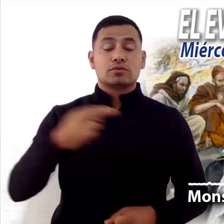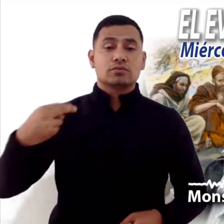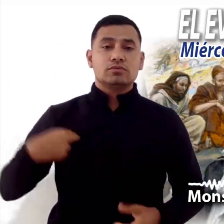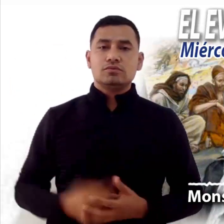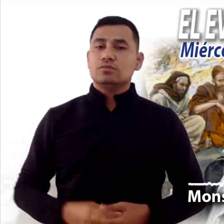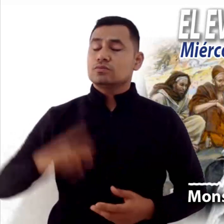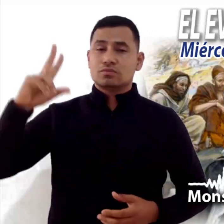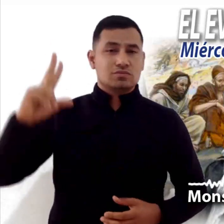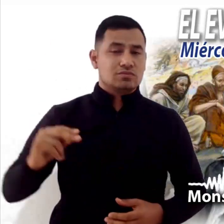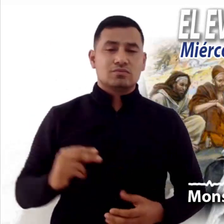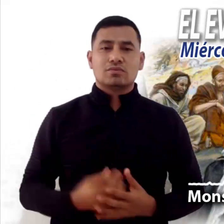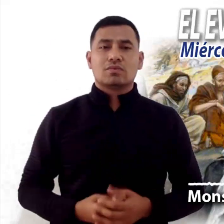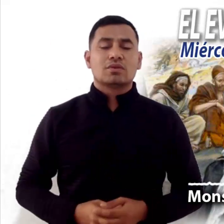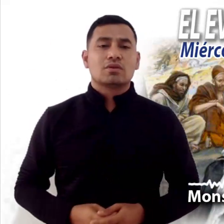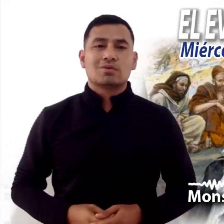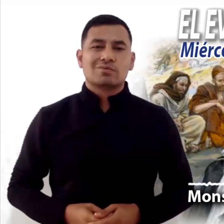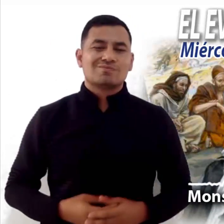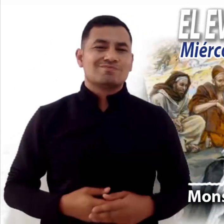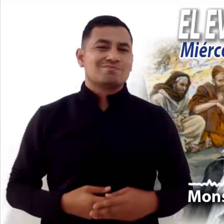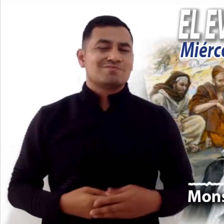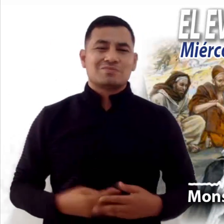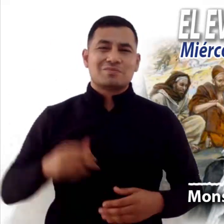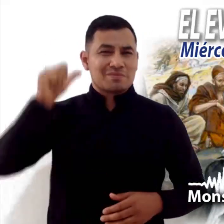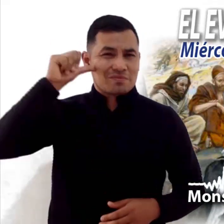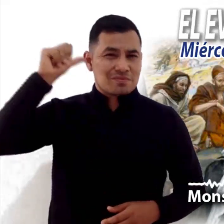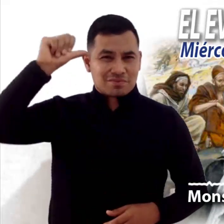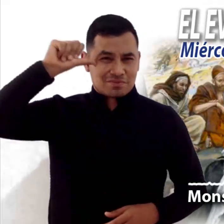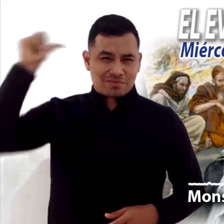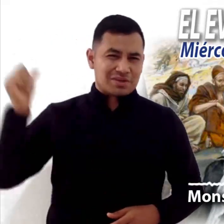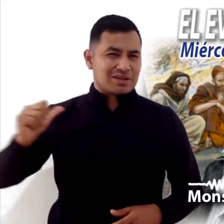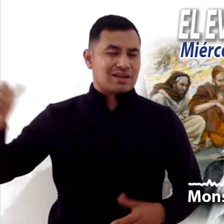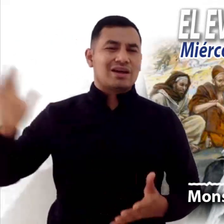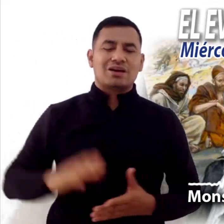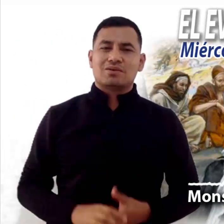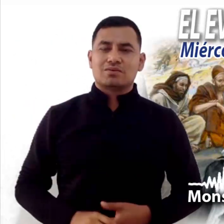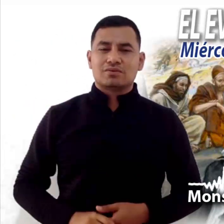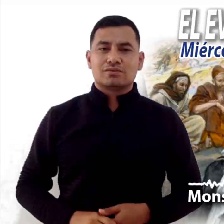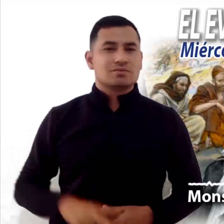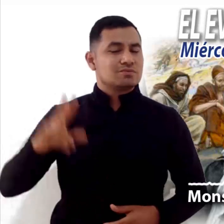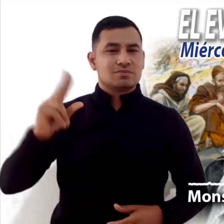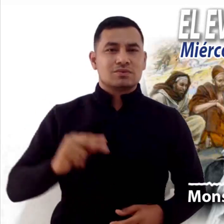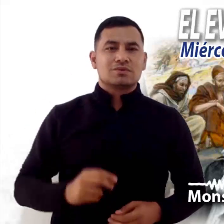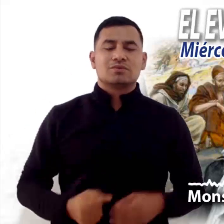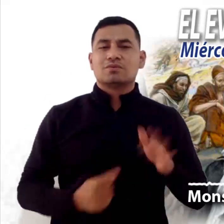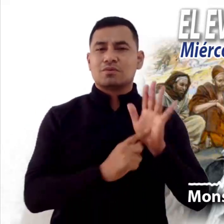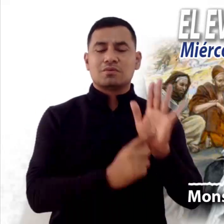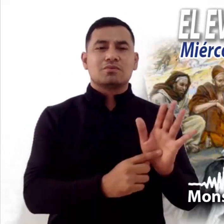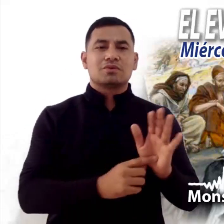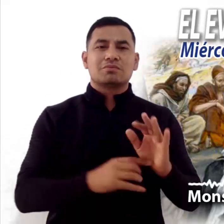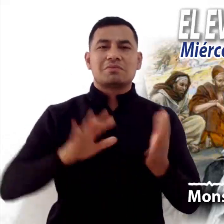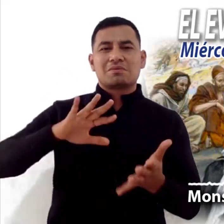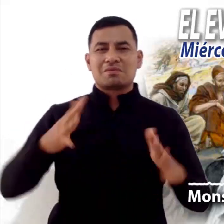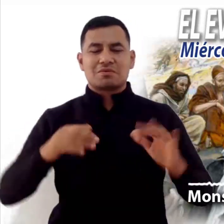y calculadores con su propia familia, con quienes están cerca. Es que es más